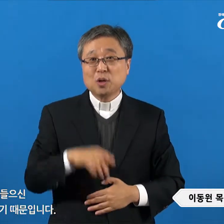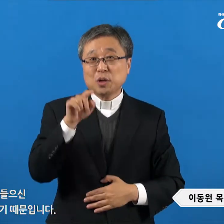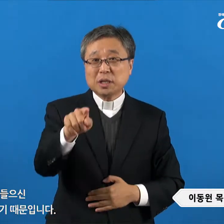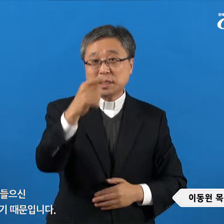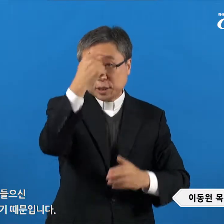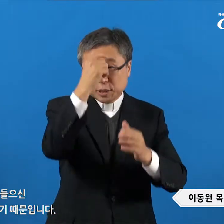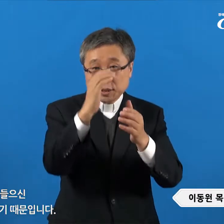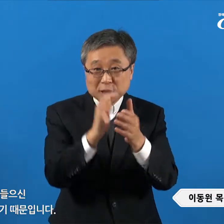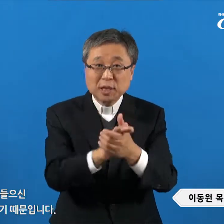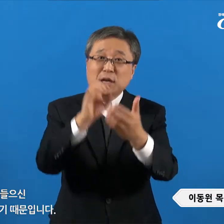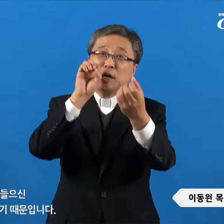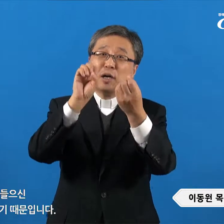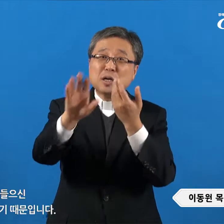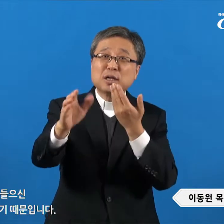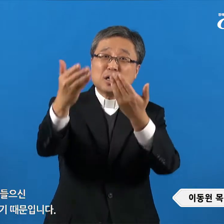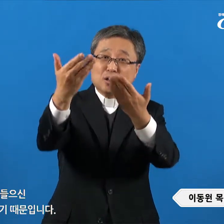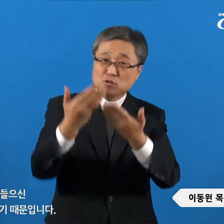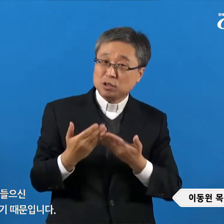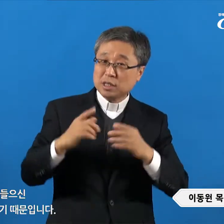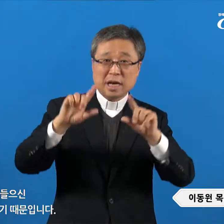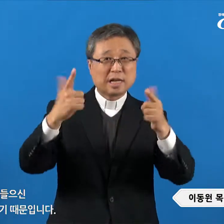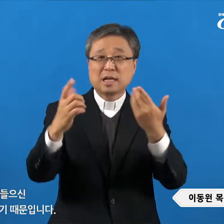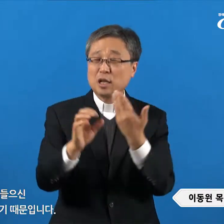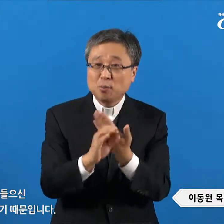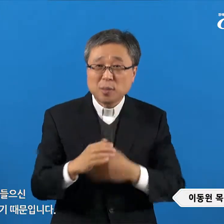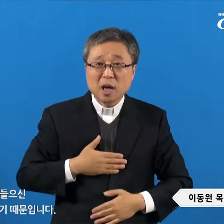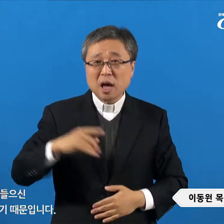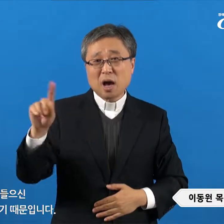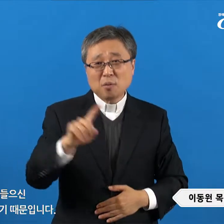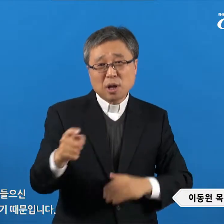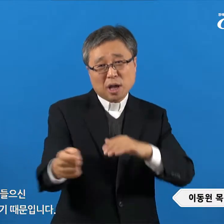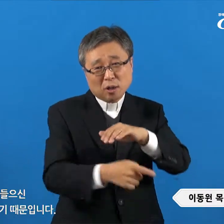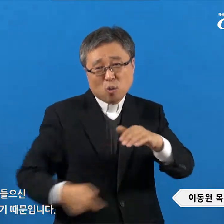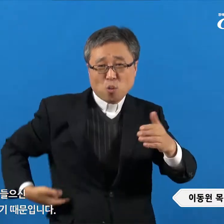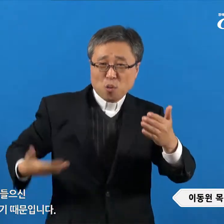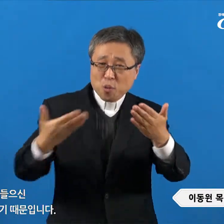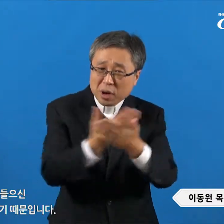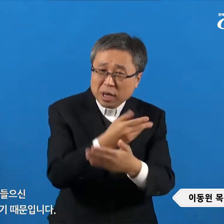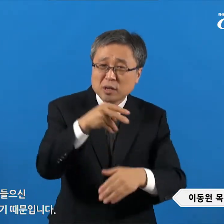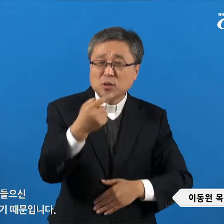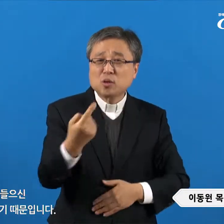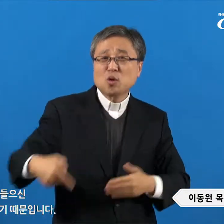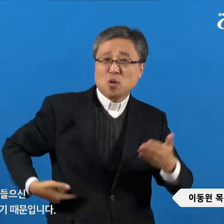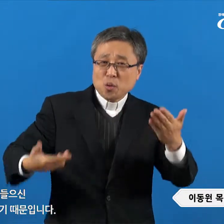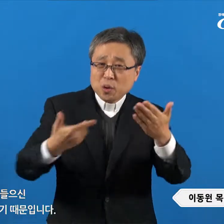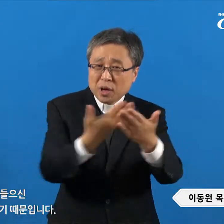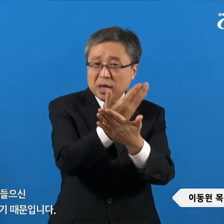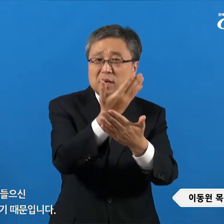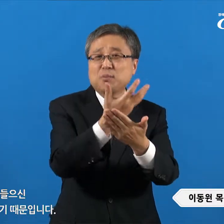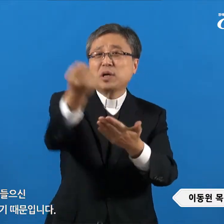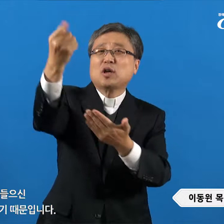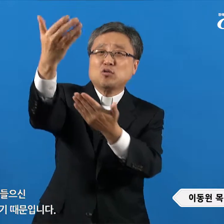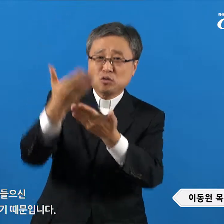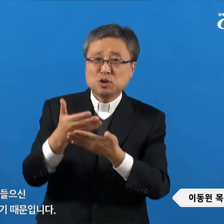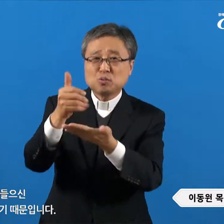그 기도를 응답하지 아니하셨다면, 아무리 이 강도가 회개했어도 그 회개를 받아주시는 이가